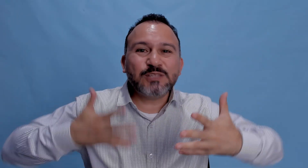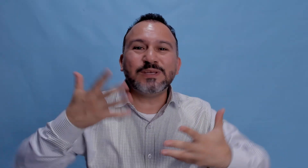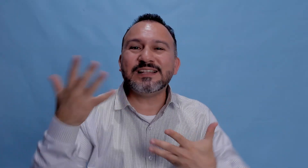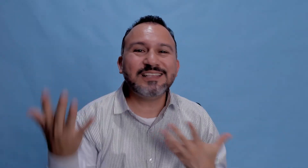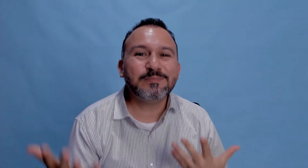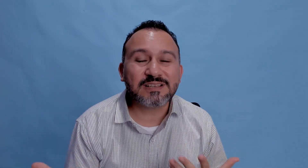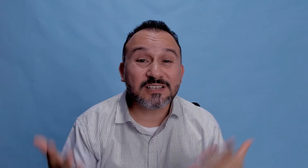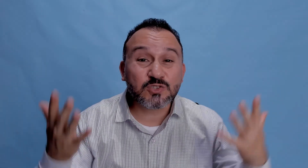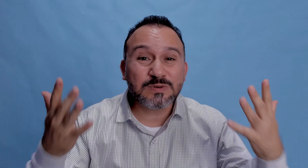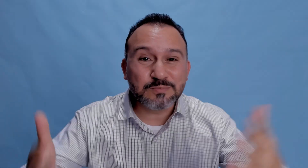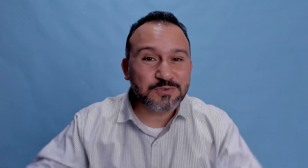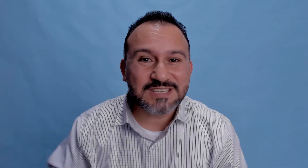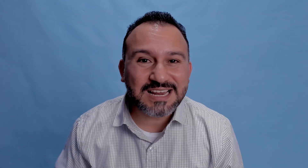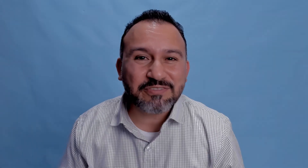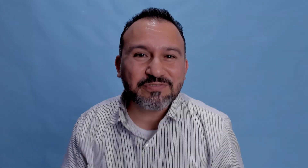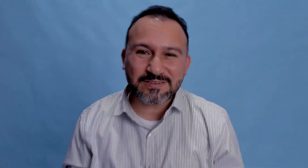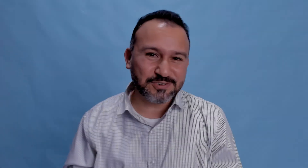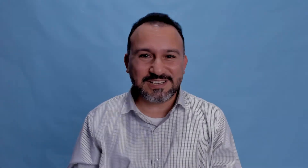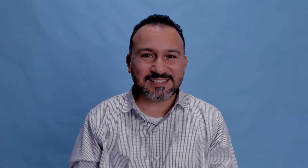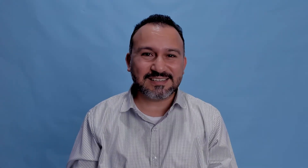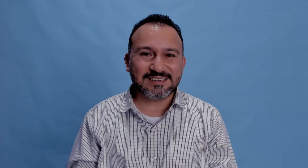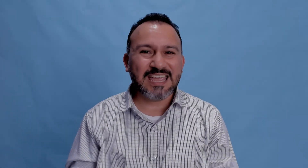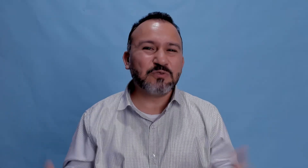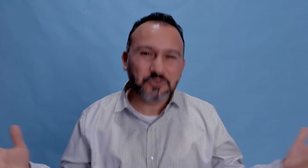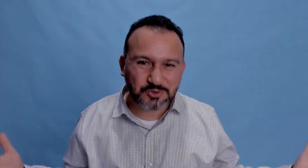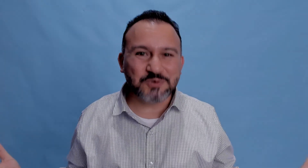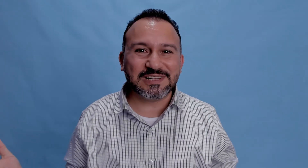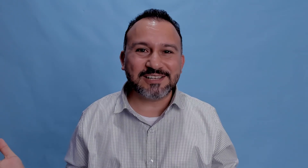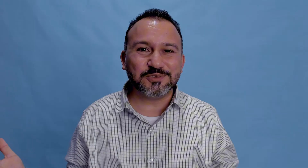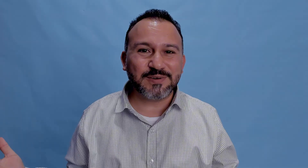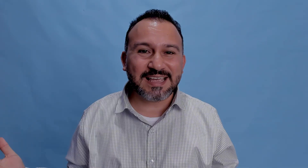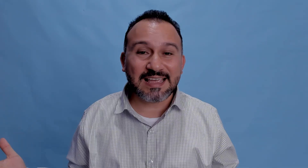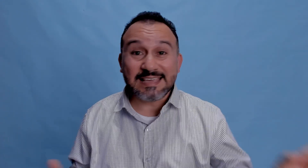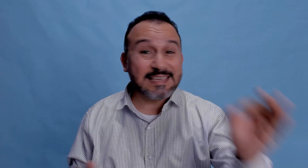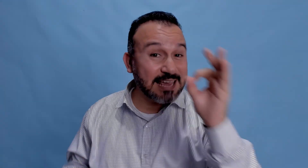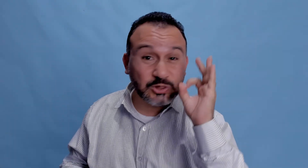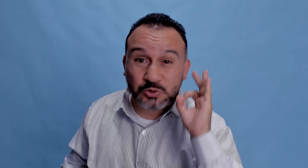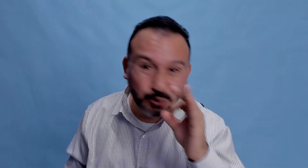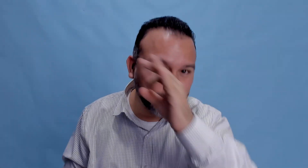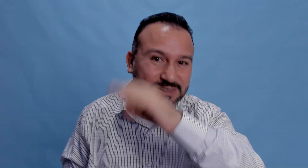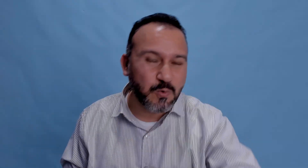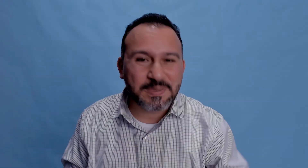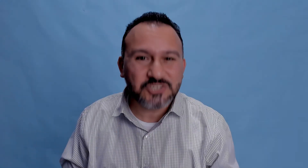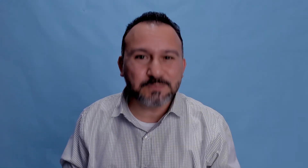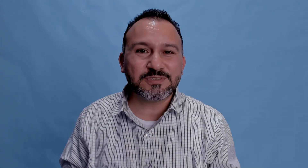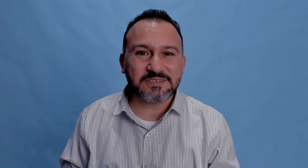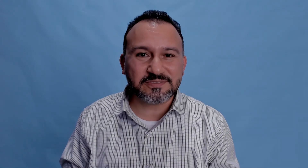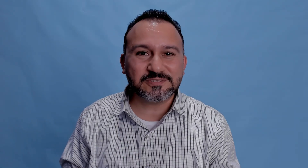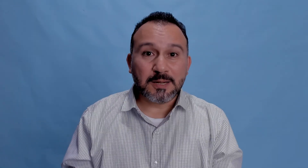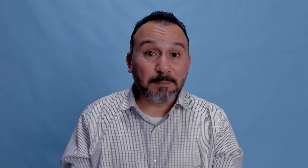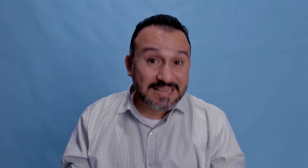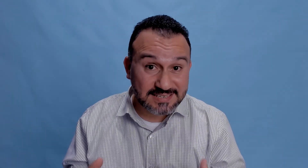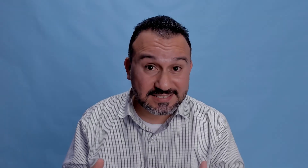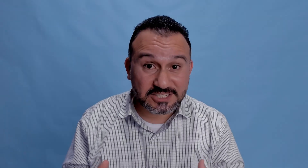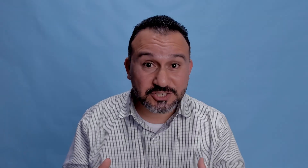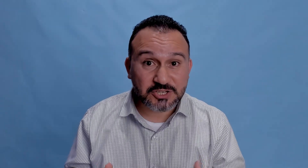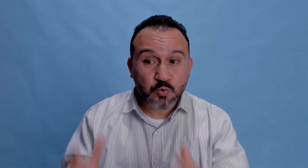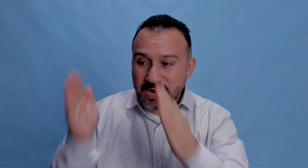em Libras a sua música favorita? É um sonho lindo, não é? E é totalmente possível. Mas existe um